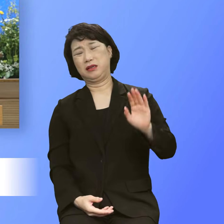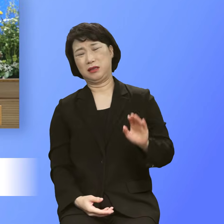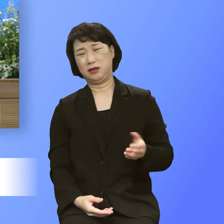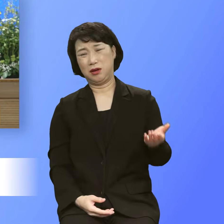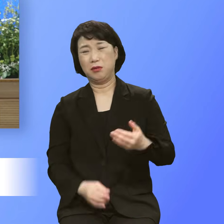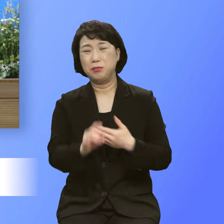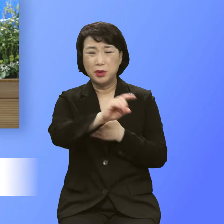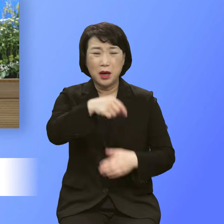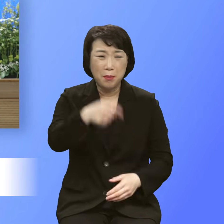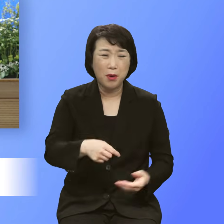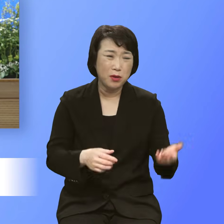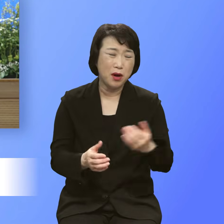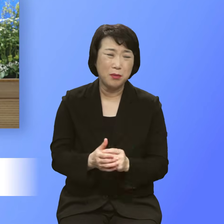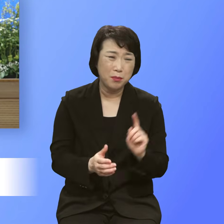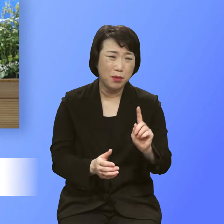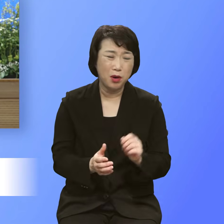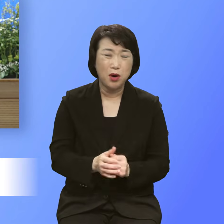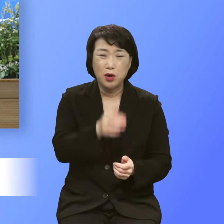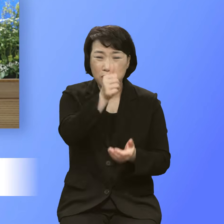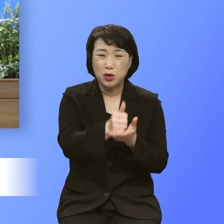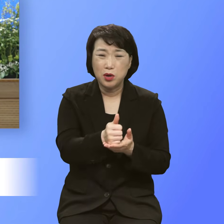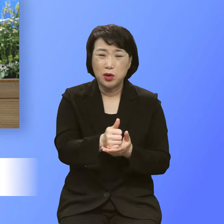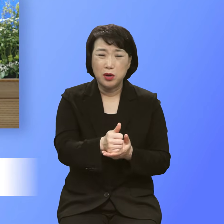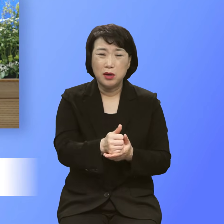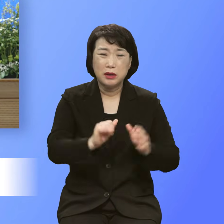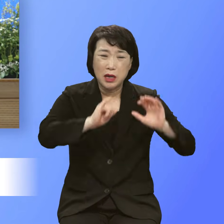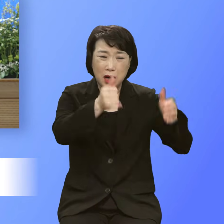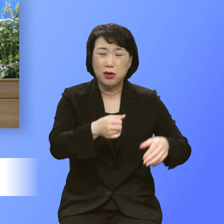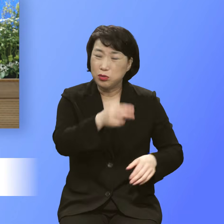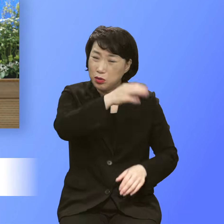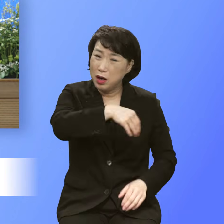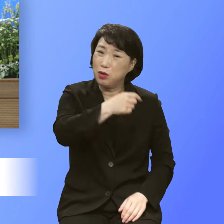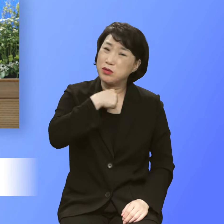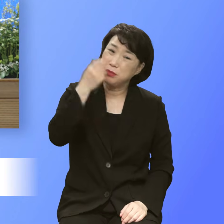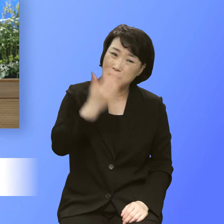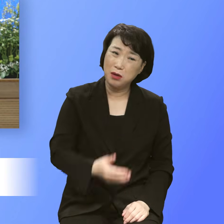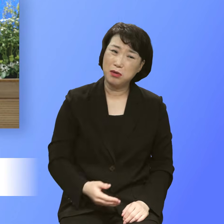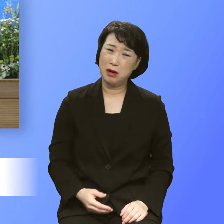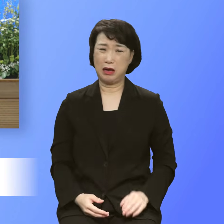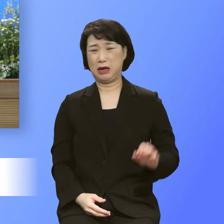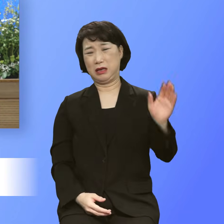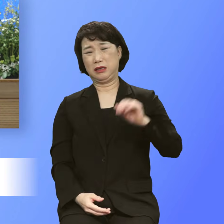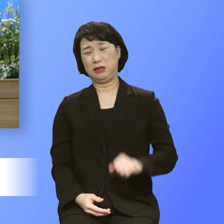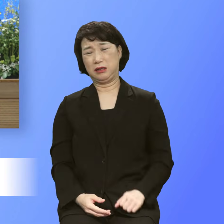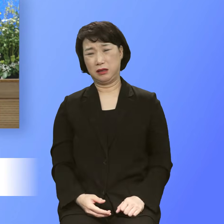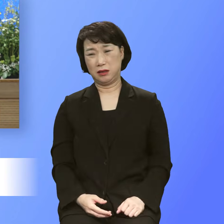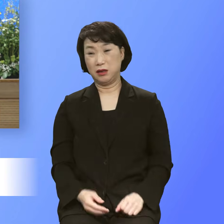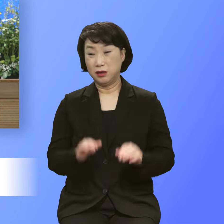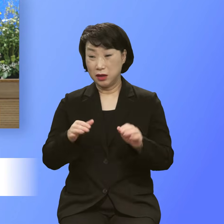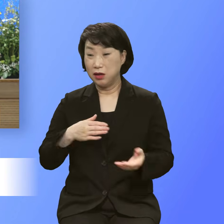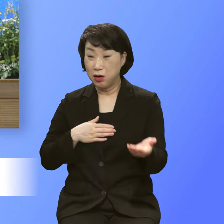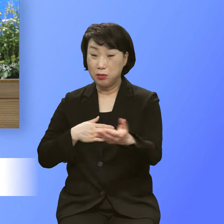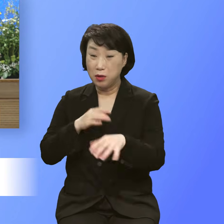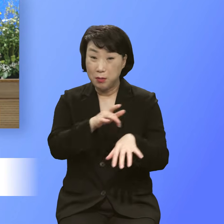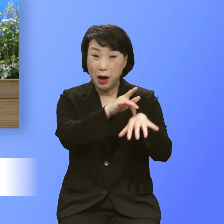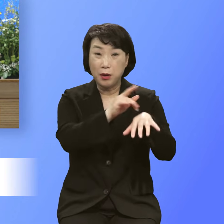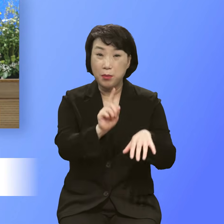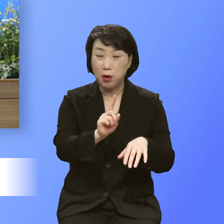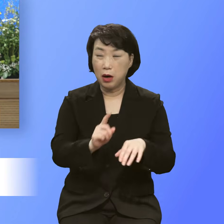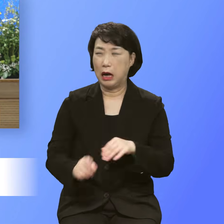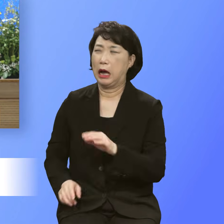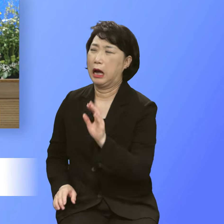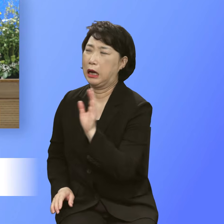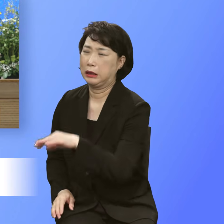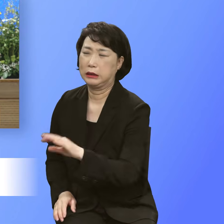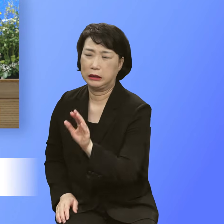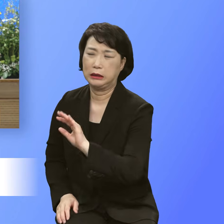무슨 핑계를 대고 죄로 다시 세상으로 돌아갈 수 있느냐. 근데 마귀는 아니야.